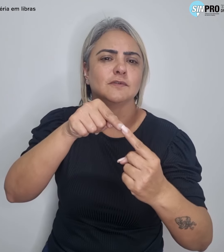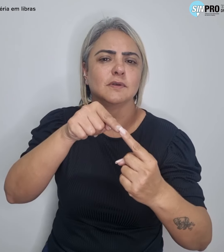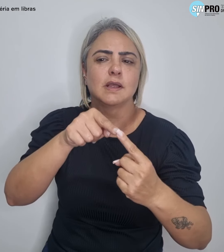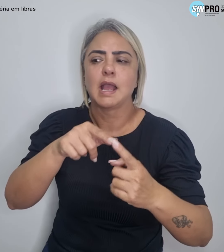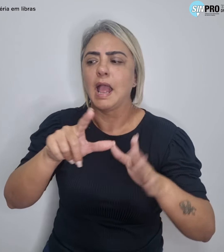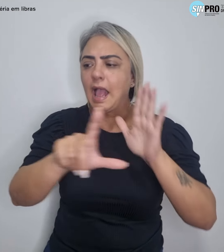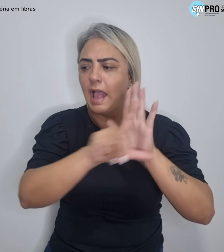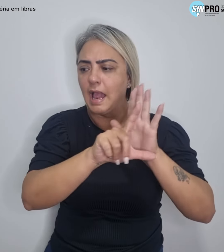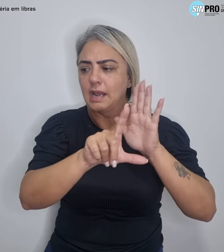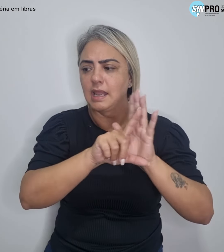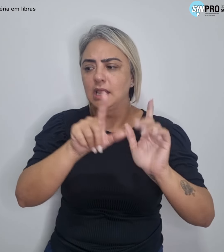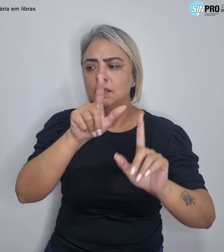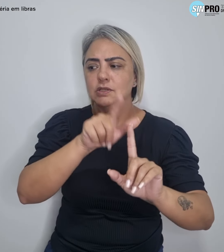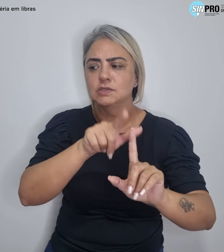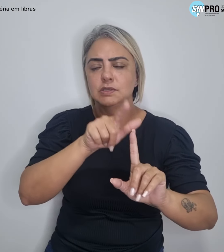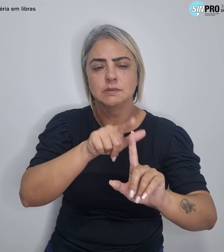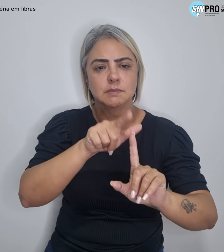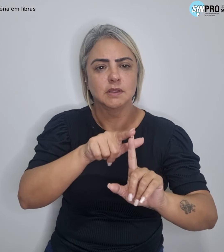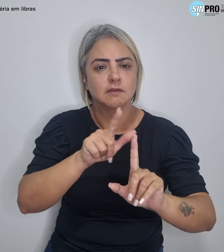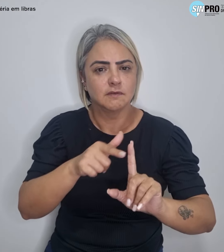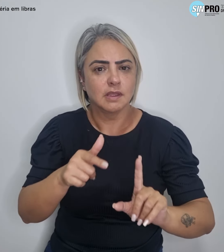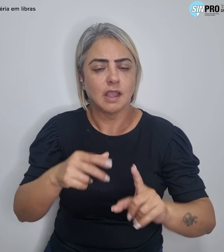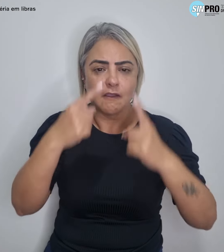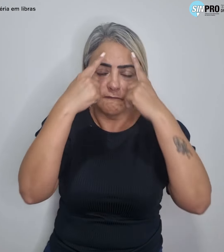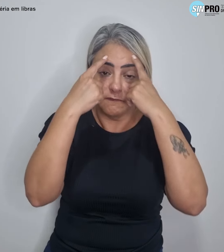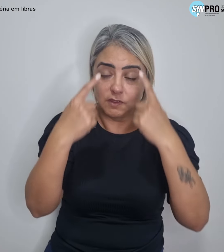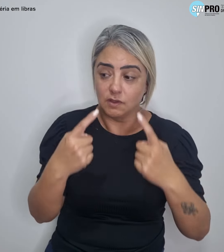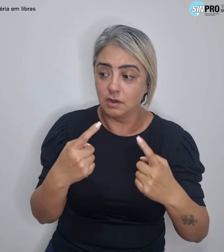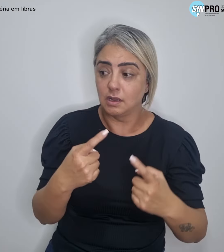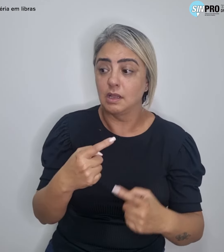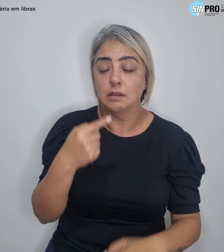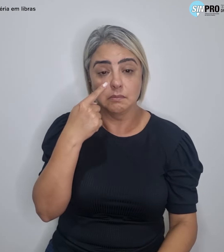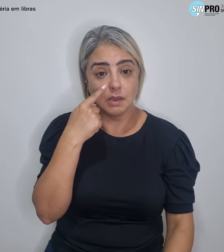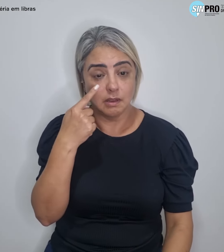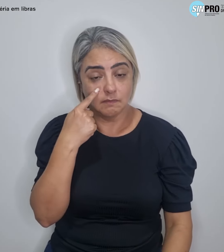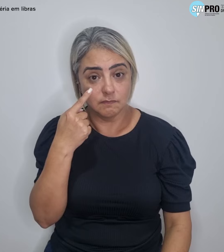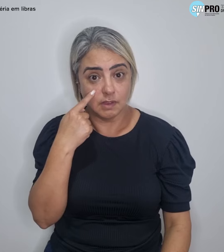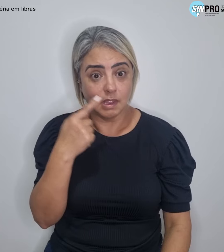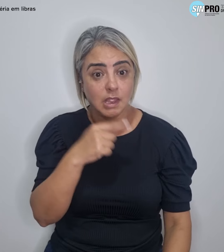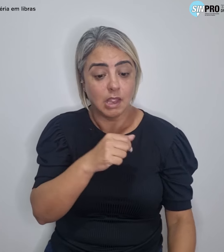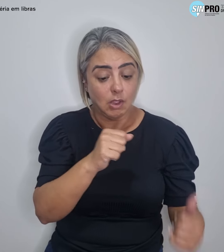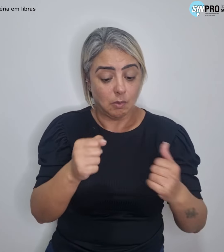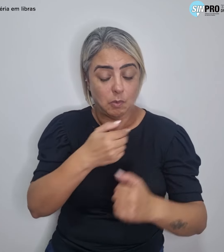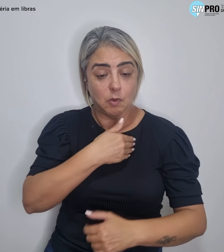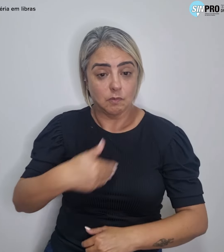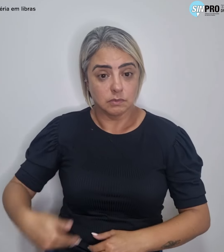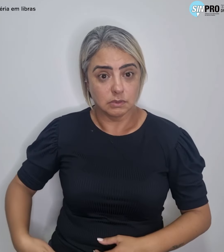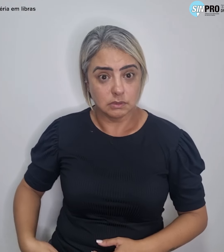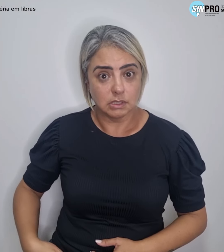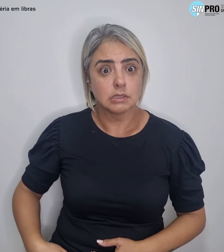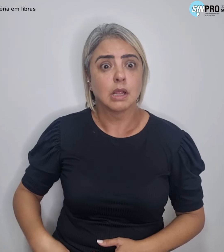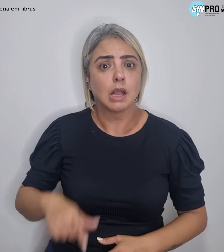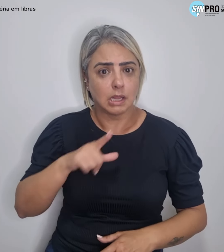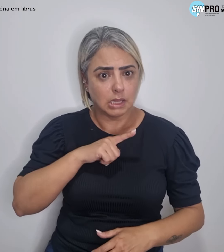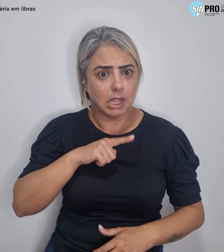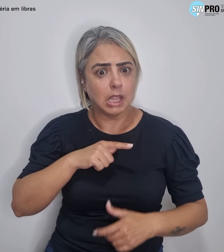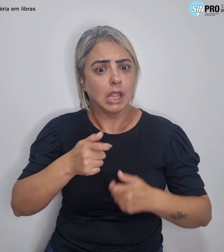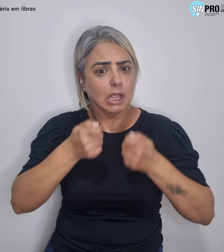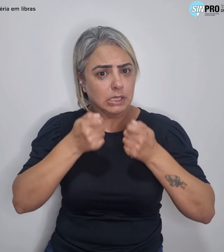tipifica os casos de violência e prevê que o poder público tome as iniciativas necessárias